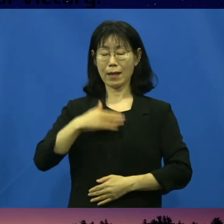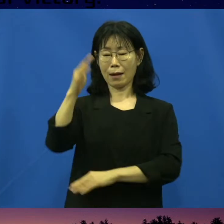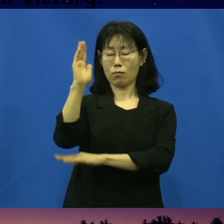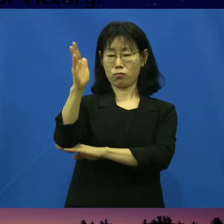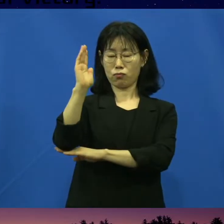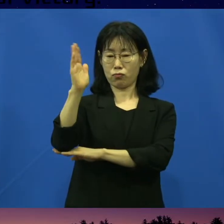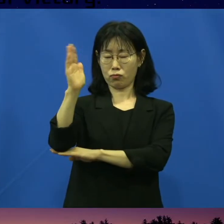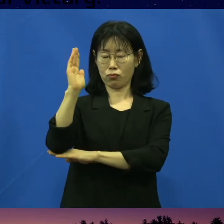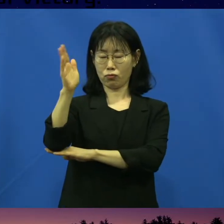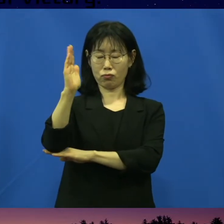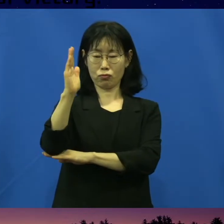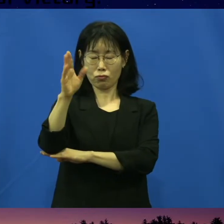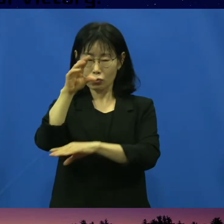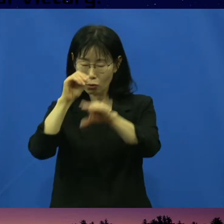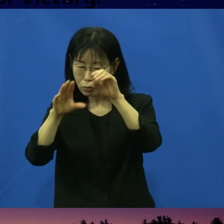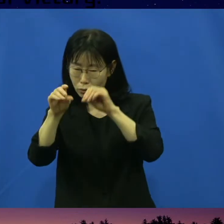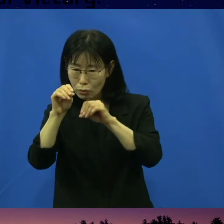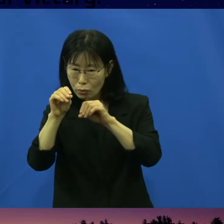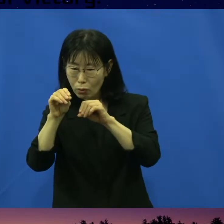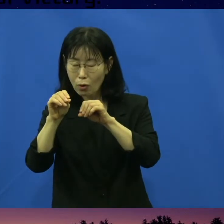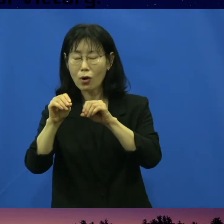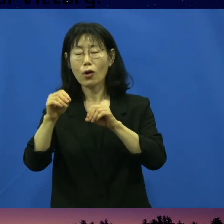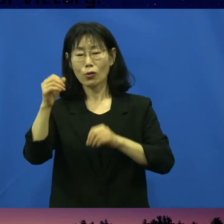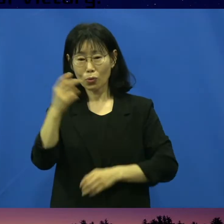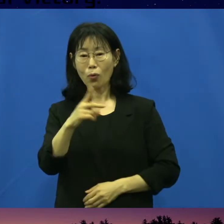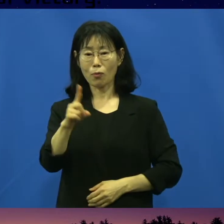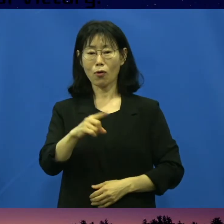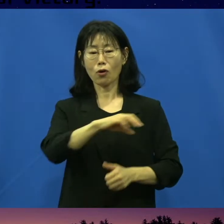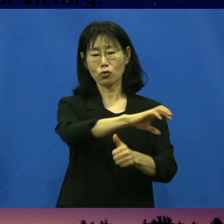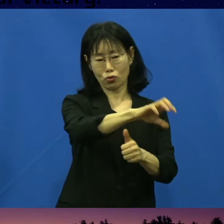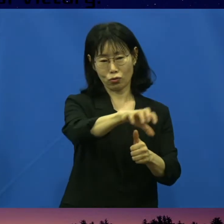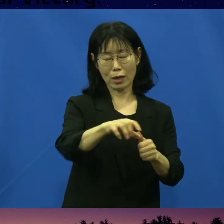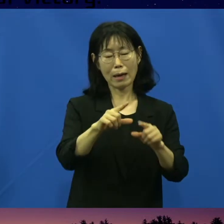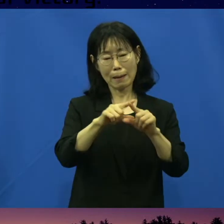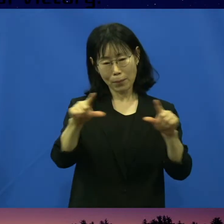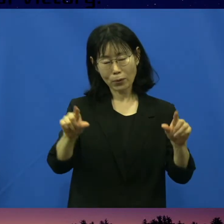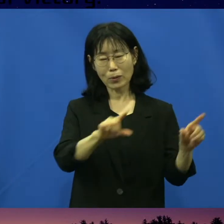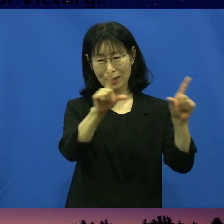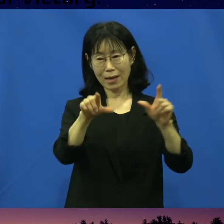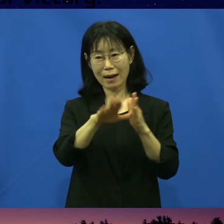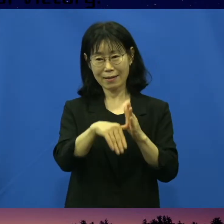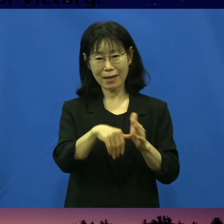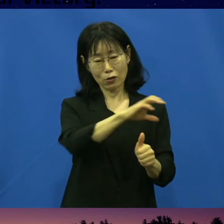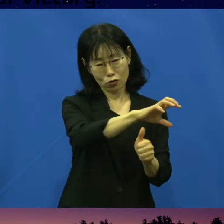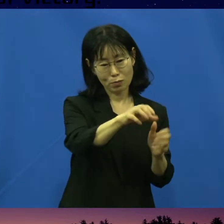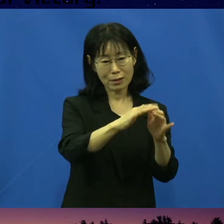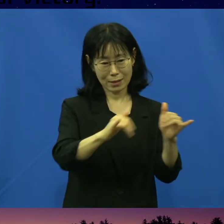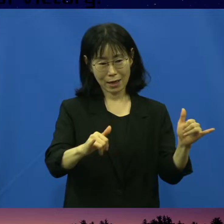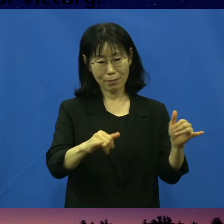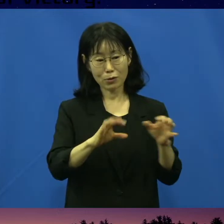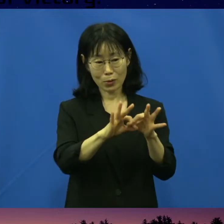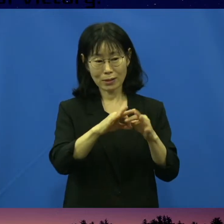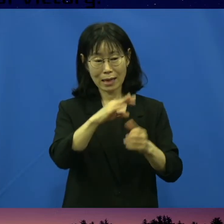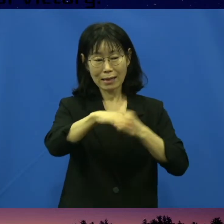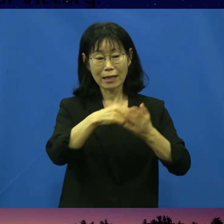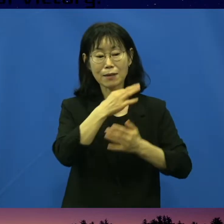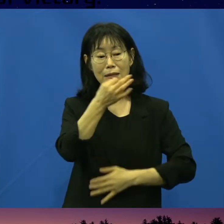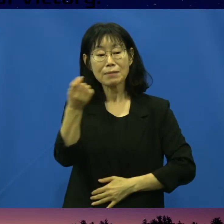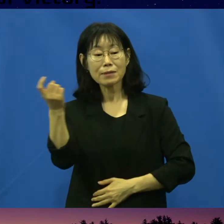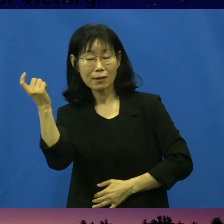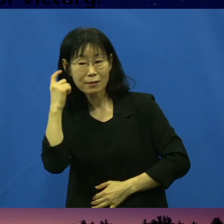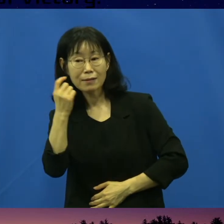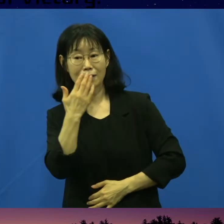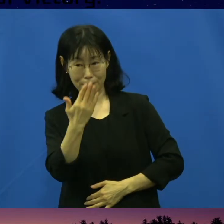가운데 여러분들 주변의 사람들을 통해서 말씀하십니다. 나만 장관의 신하들을 통하여 하나님의 말씀을 전하는